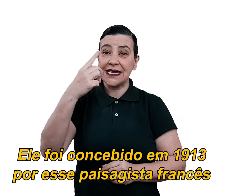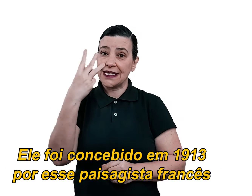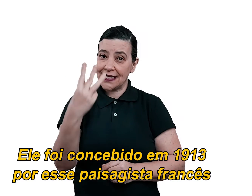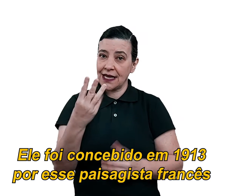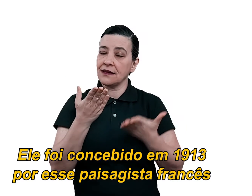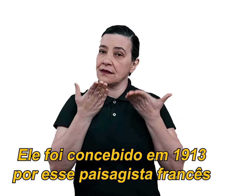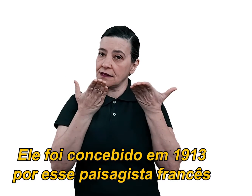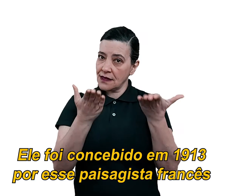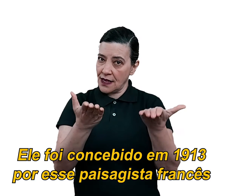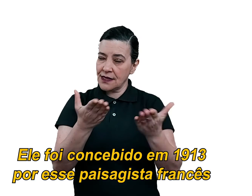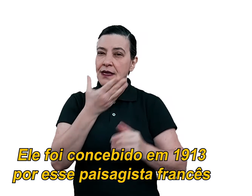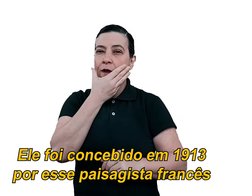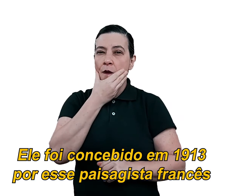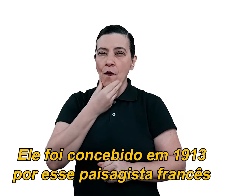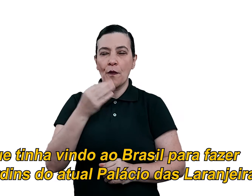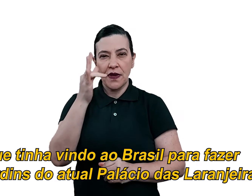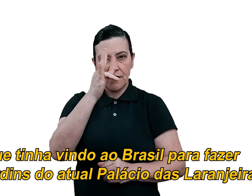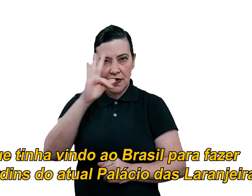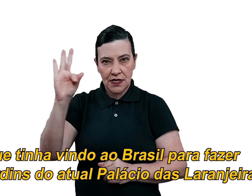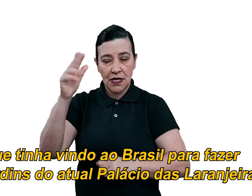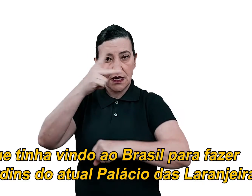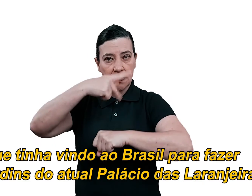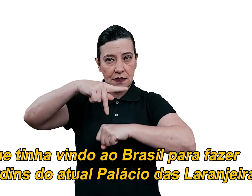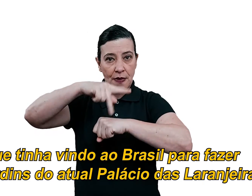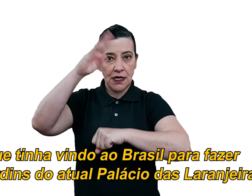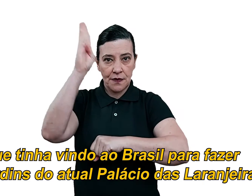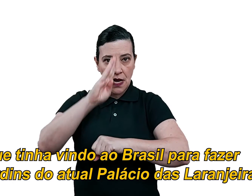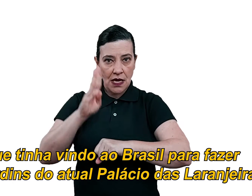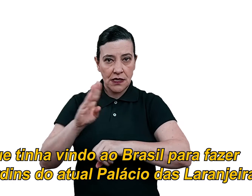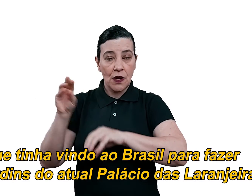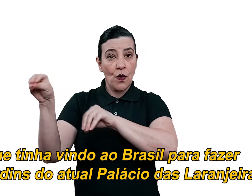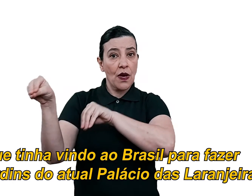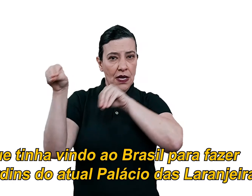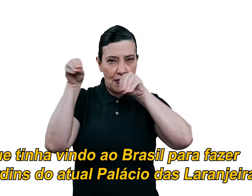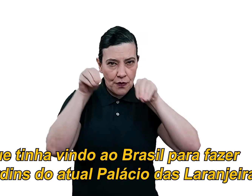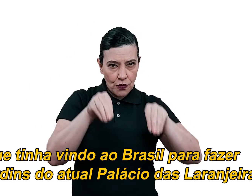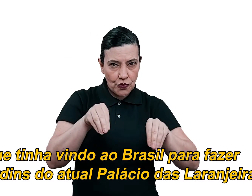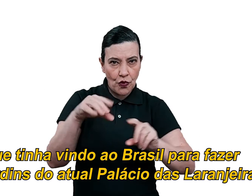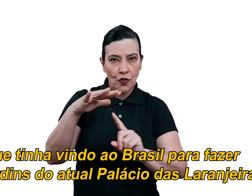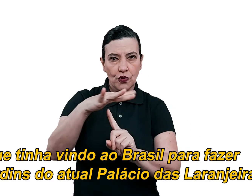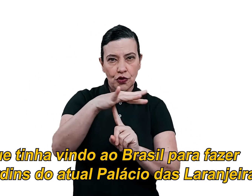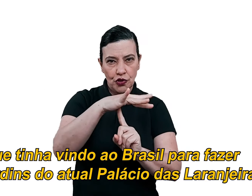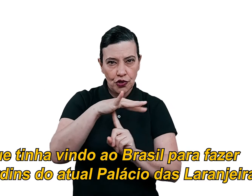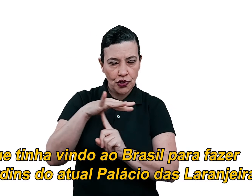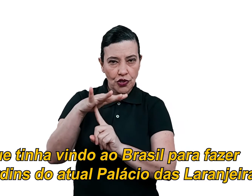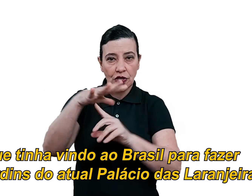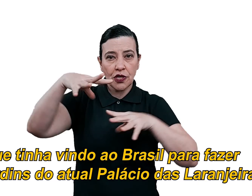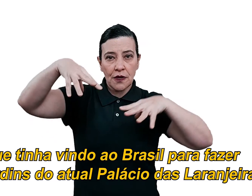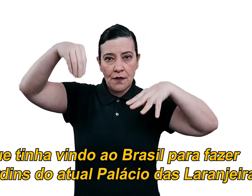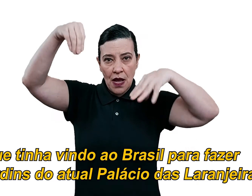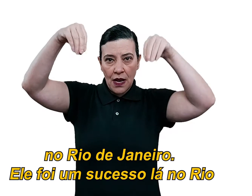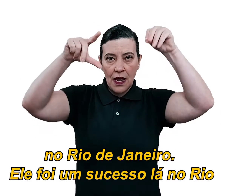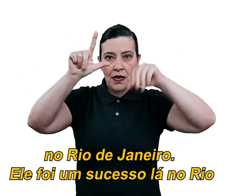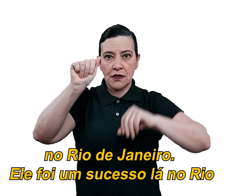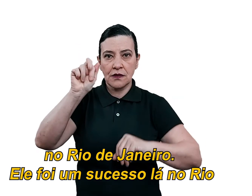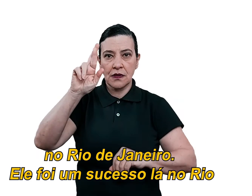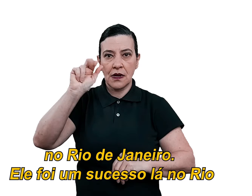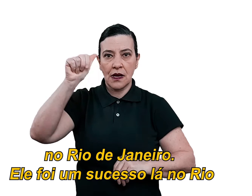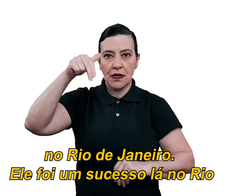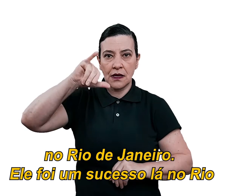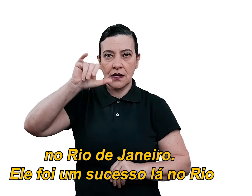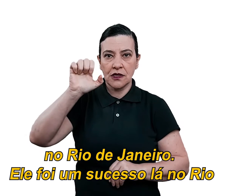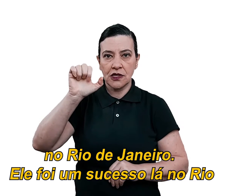1913 por esse paisagista francês que tinha vindo ao Brasil para fazer os jardins do atual Palácio das Laranjeiras, no Rio de